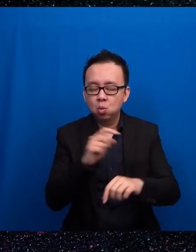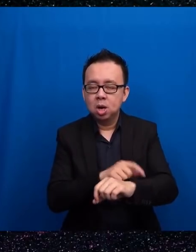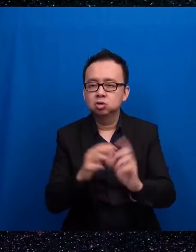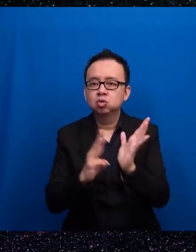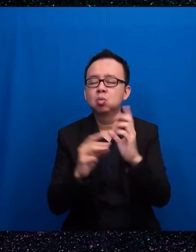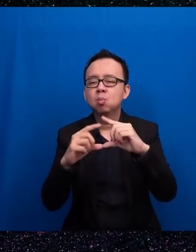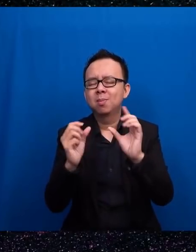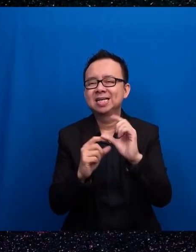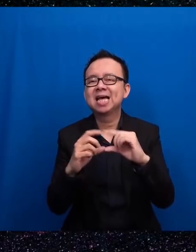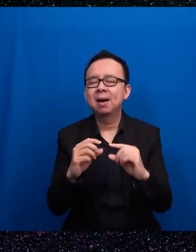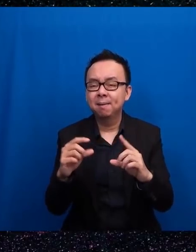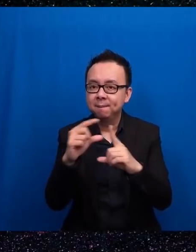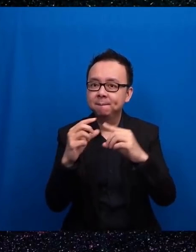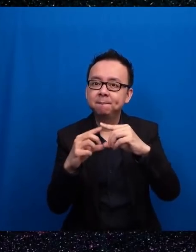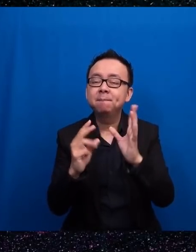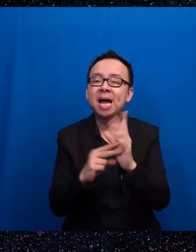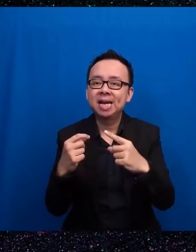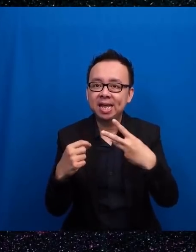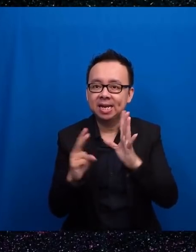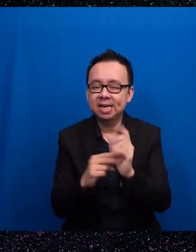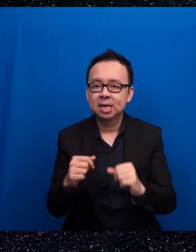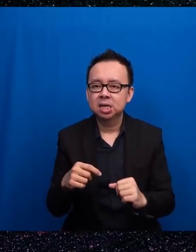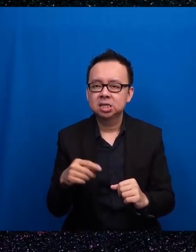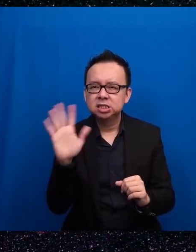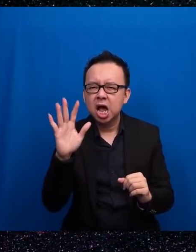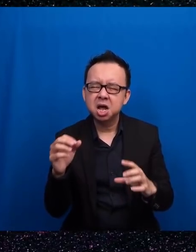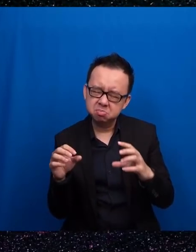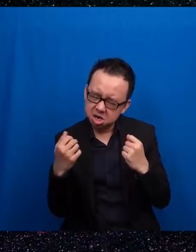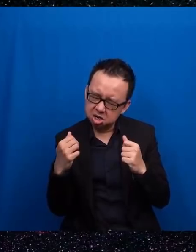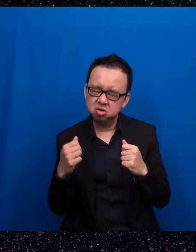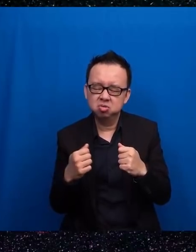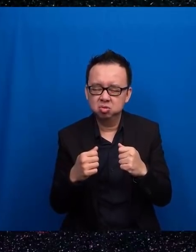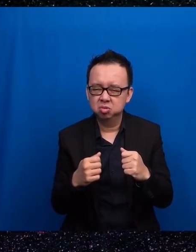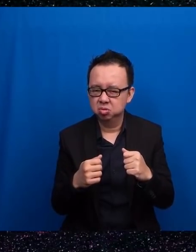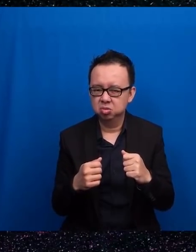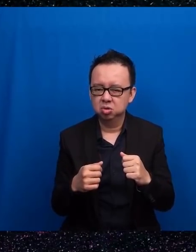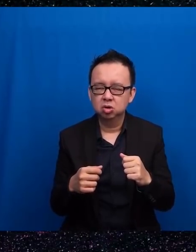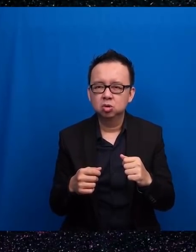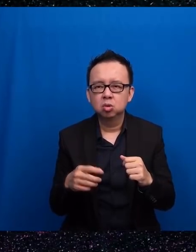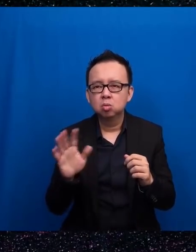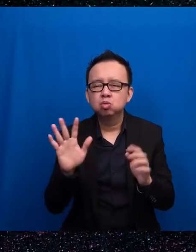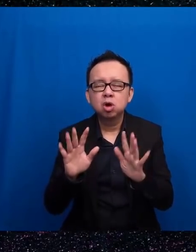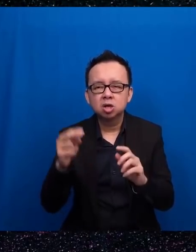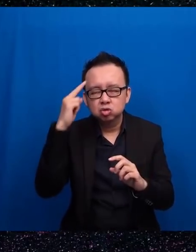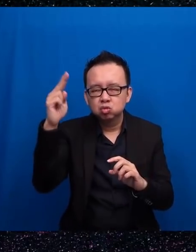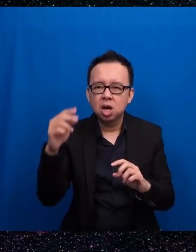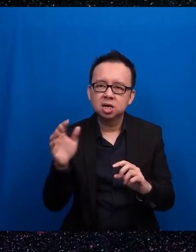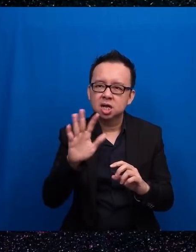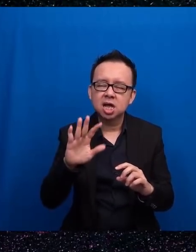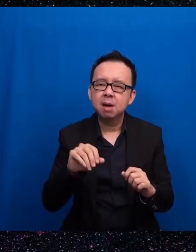nasibnya. Bukannya Tuhan tidak mau memberi dia tuaian, tapi dia menolak